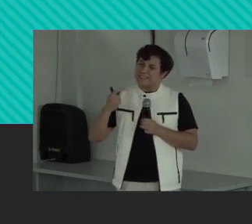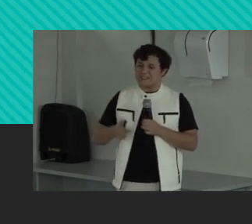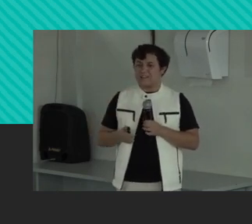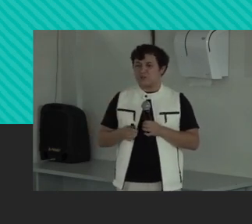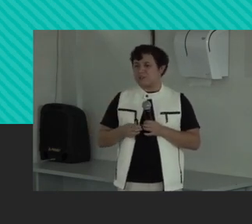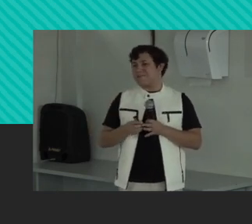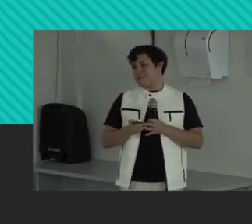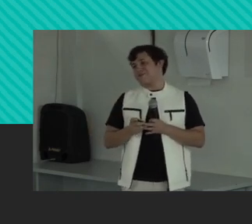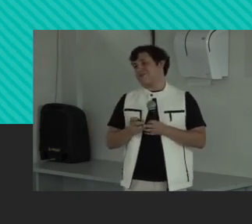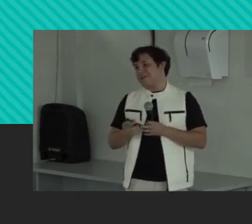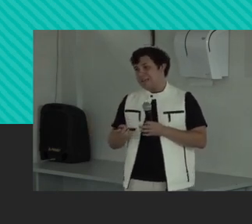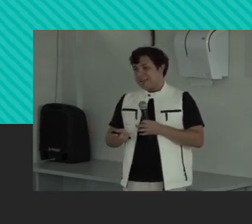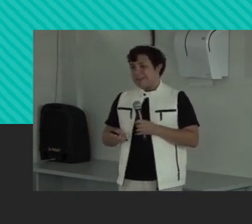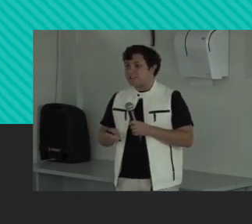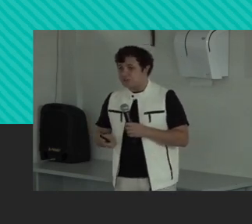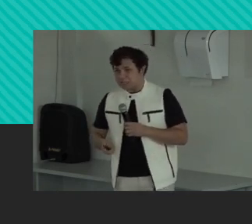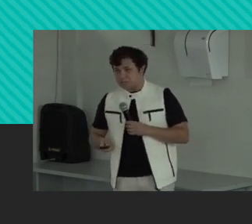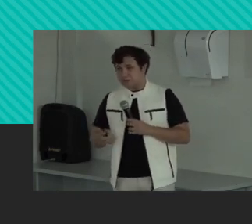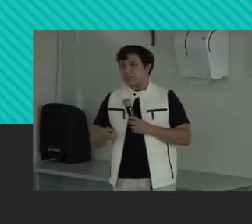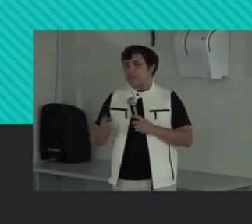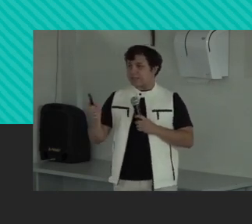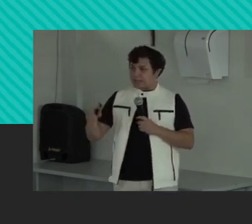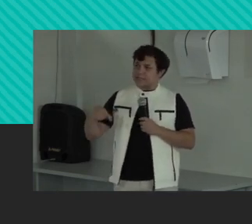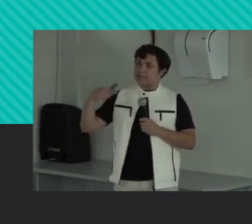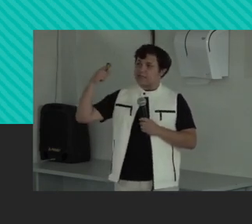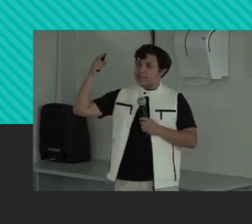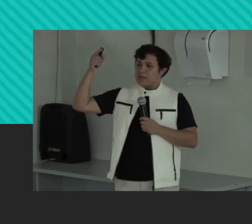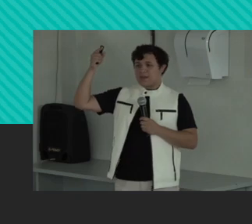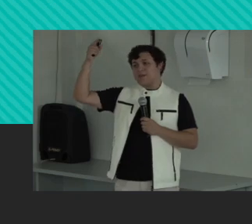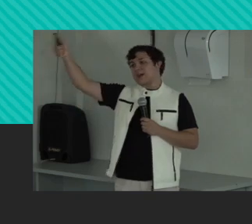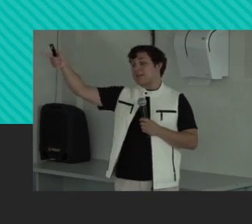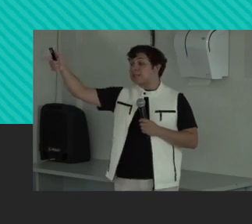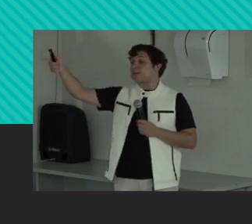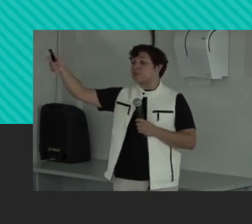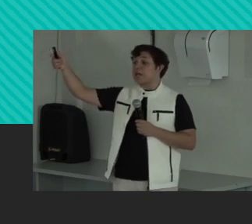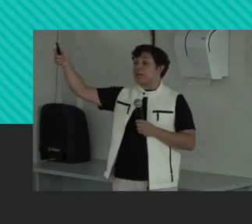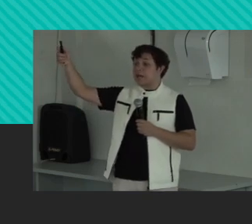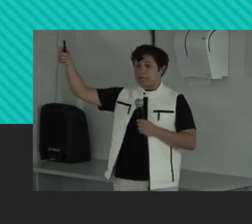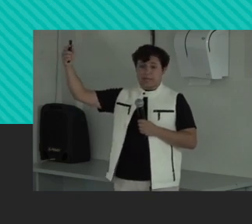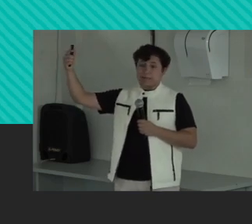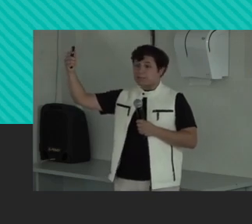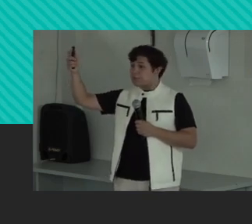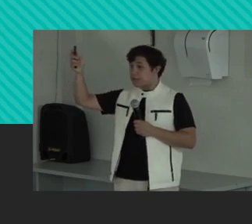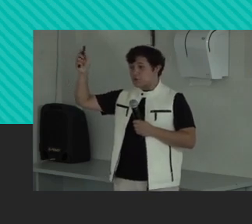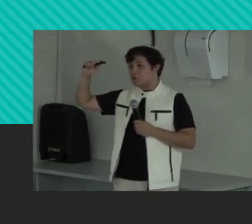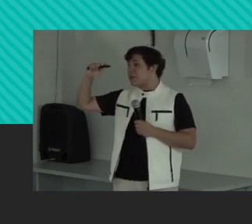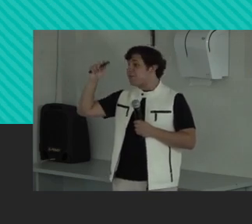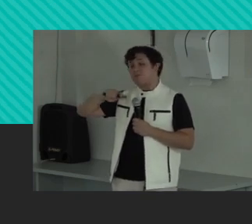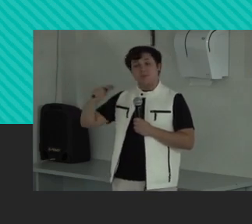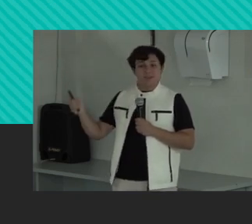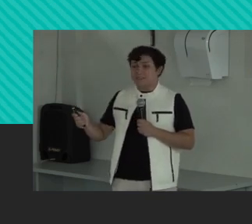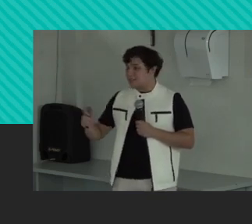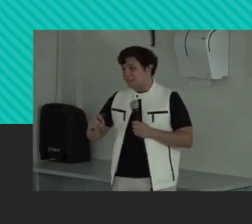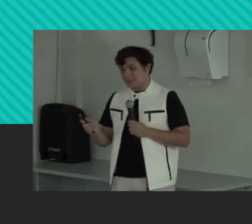de conocimiento. Entonces sucede que crecen y llegan a la secundaria y ya en la secundaria no saben muy bien hacer ciertas